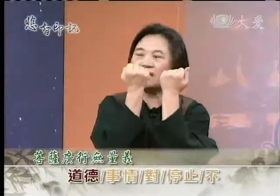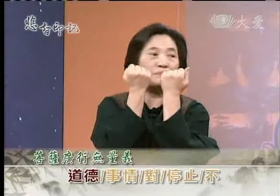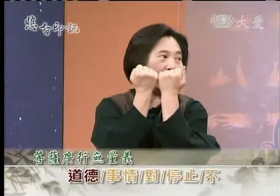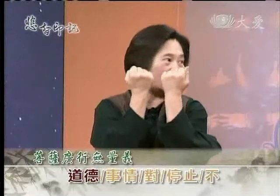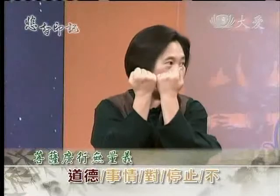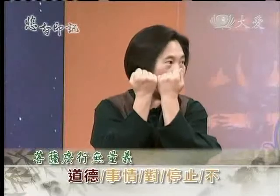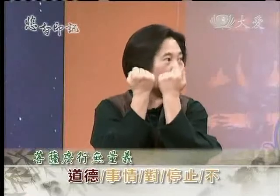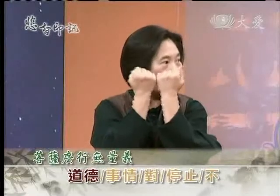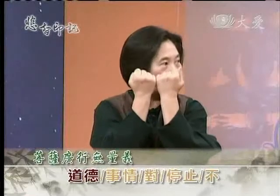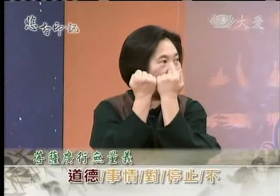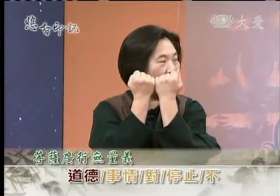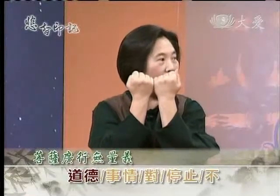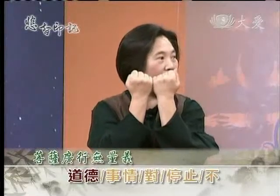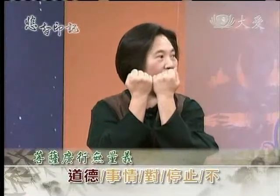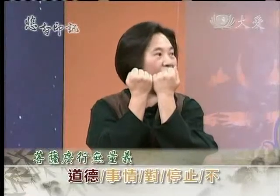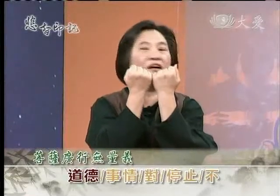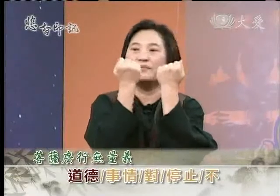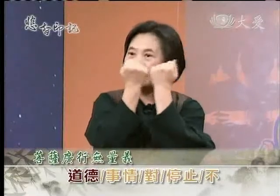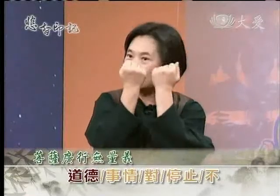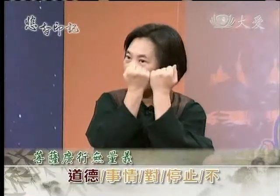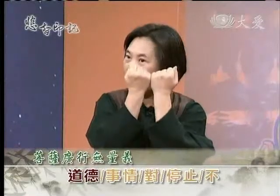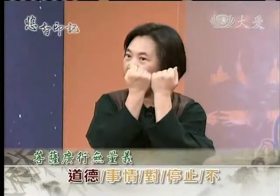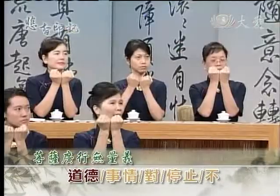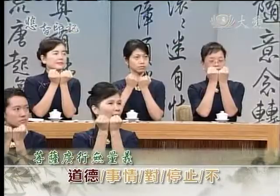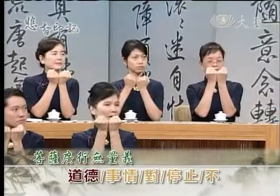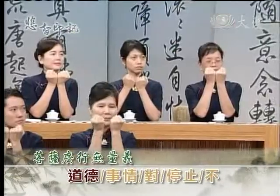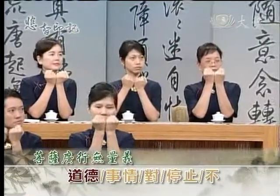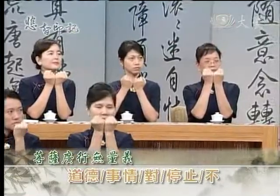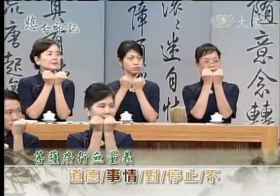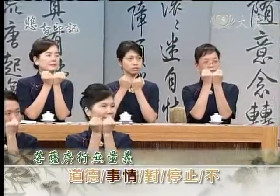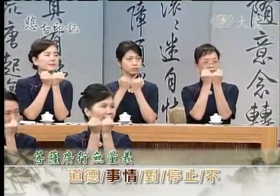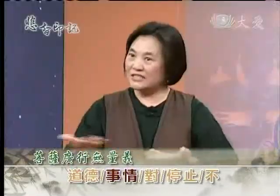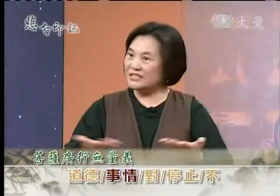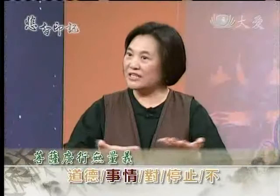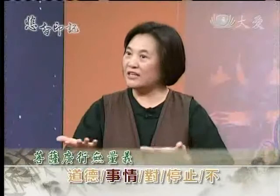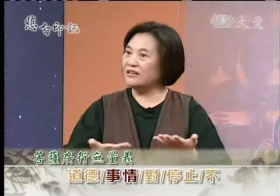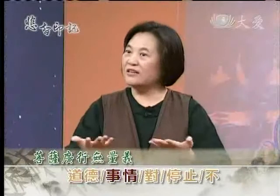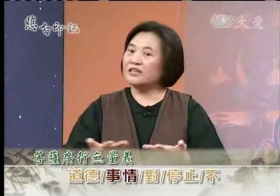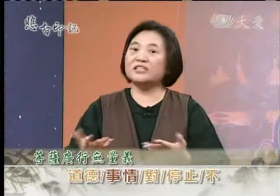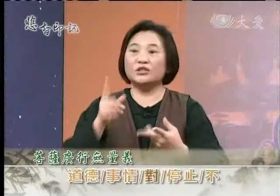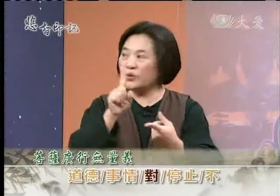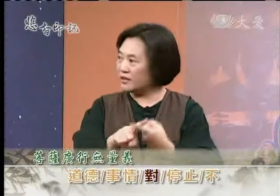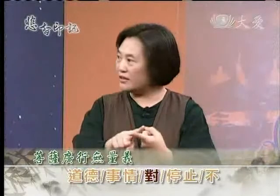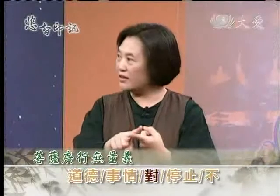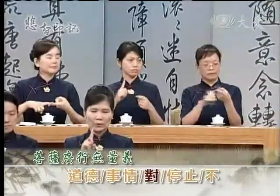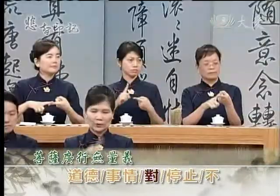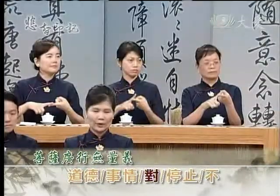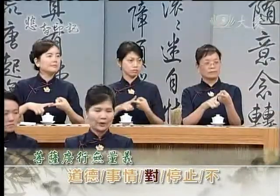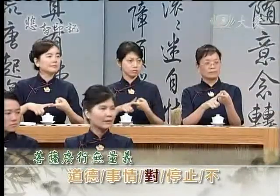的品德道德很好，品德啊，就是这些事情他是对的，那我们就